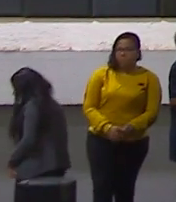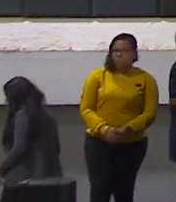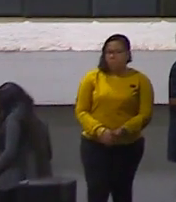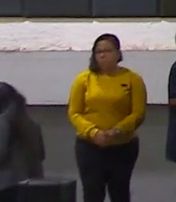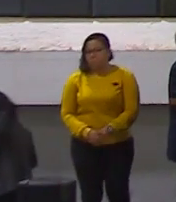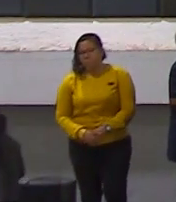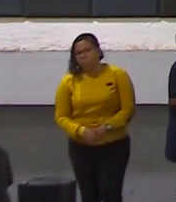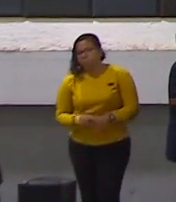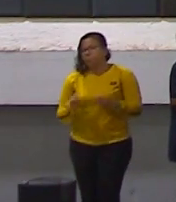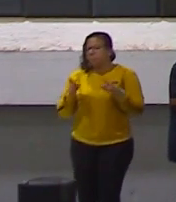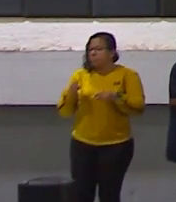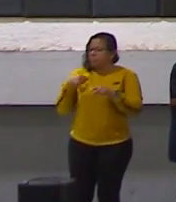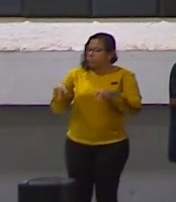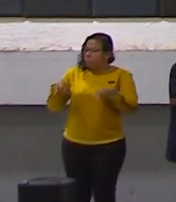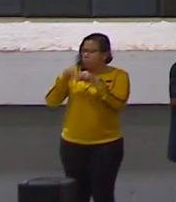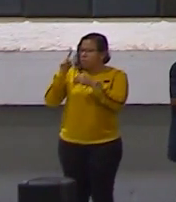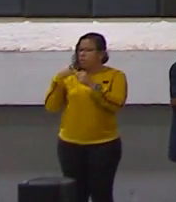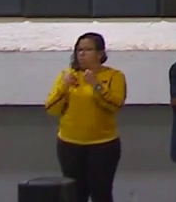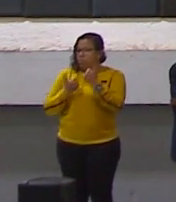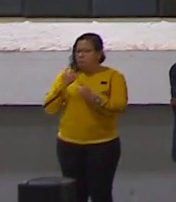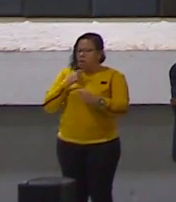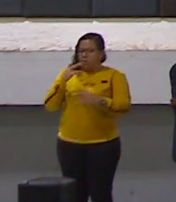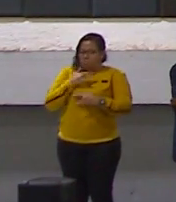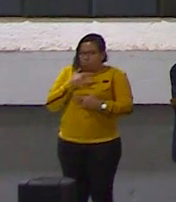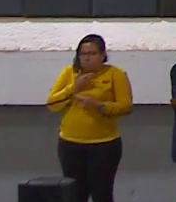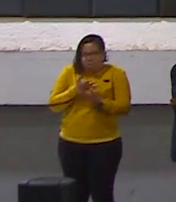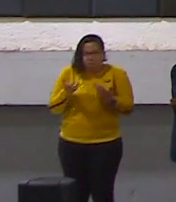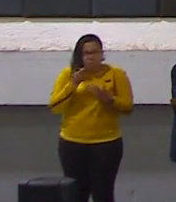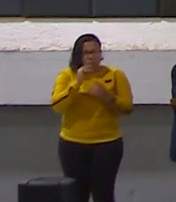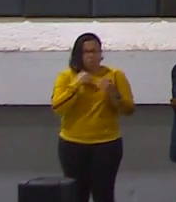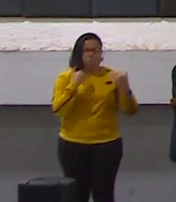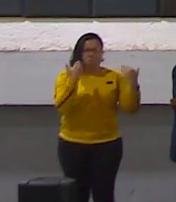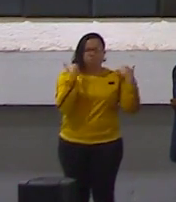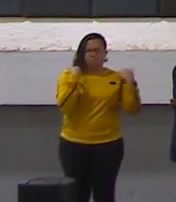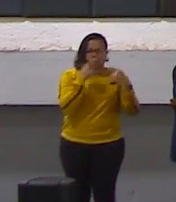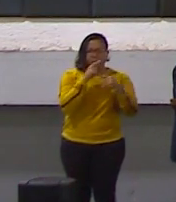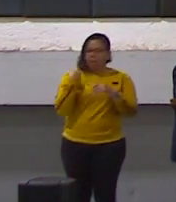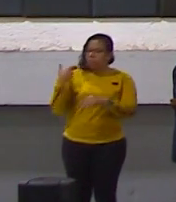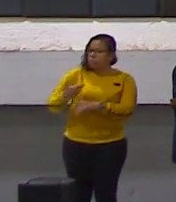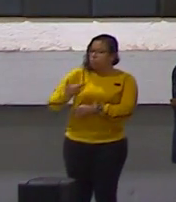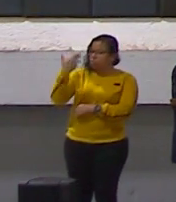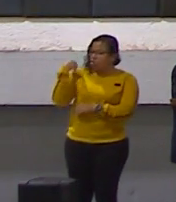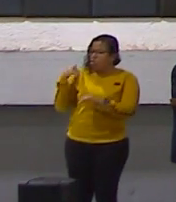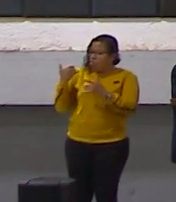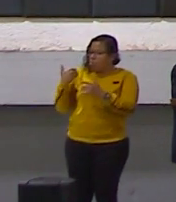apropiaciones tiene la sociedad colombiana de la educación física en su historia